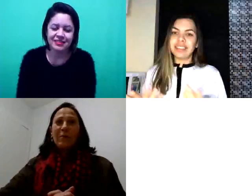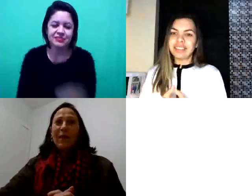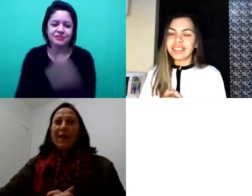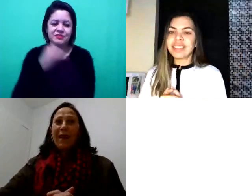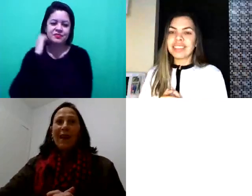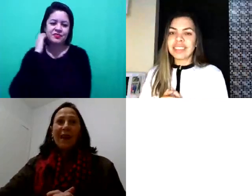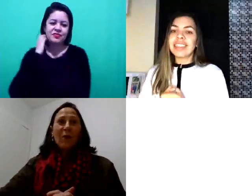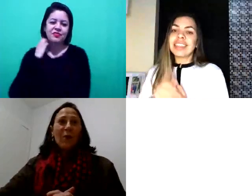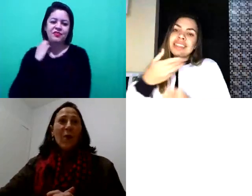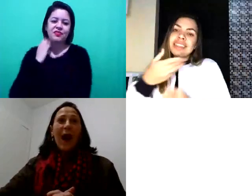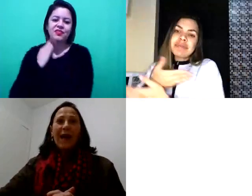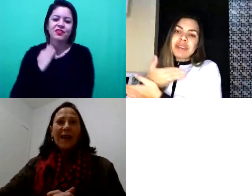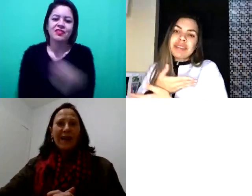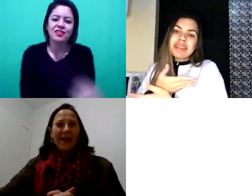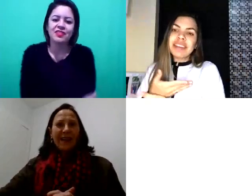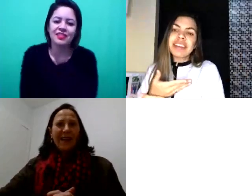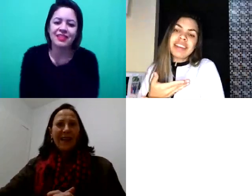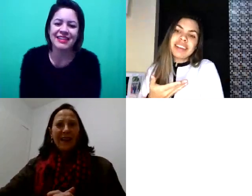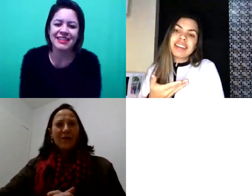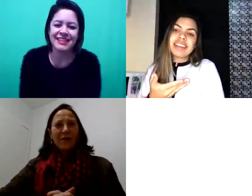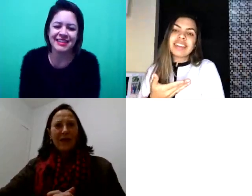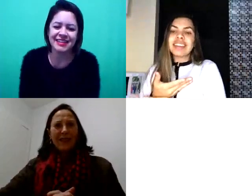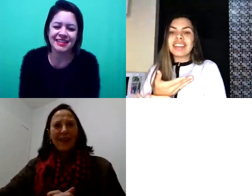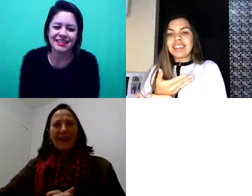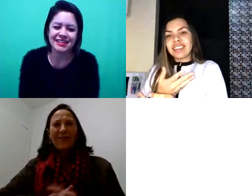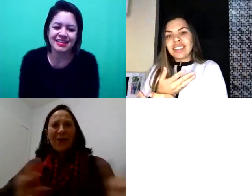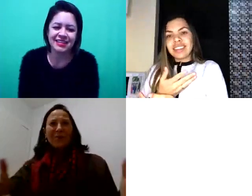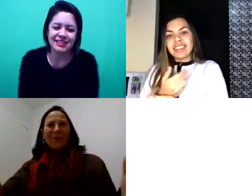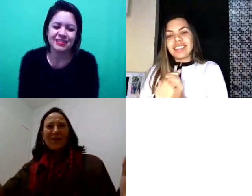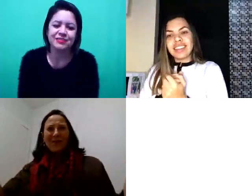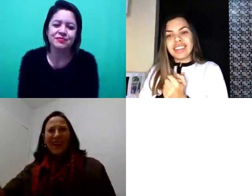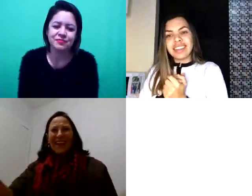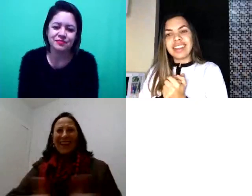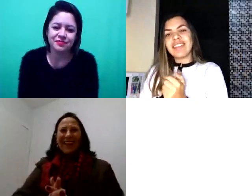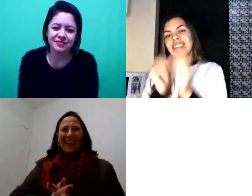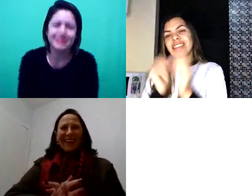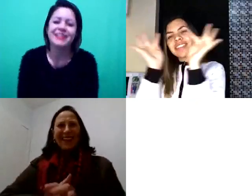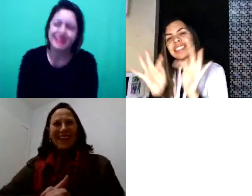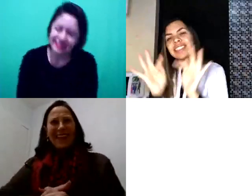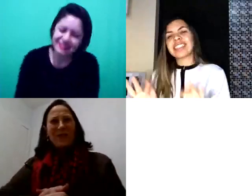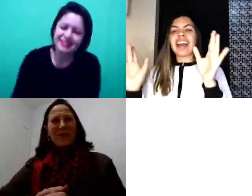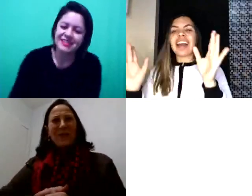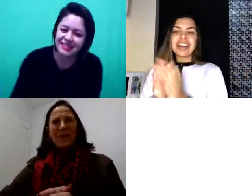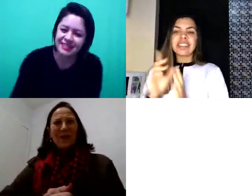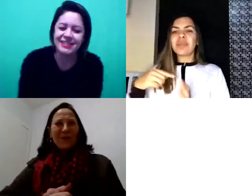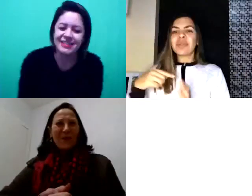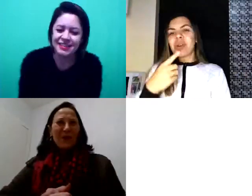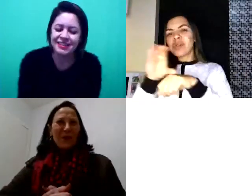venha coroar, né, a sua felicidade e o nosso curso também, né? Que venha aí